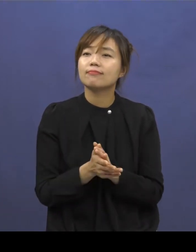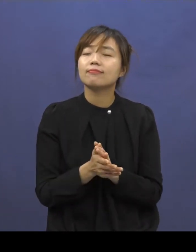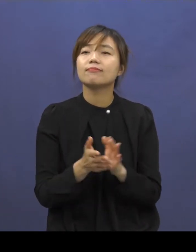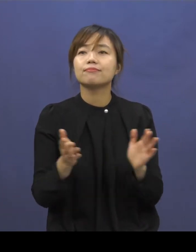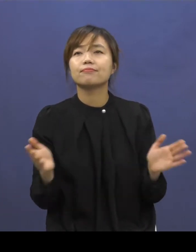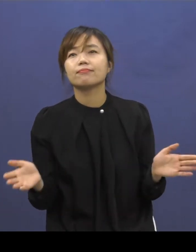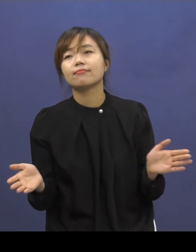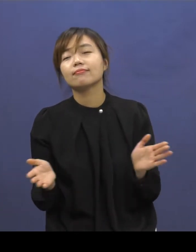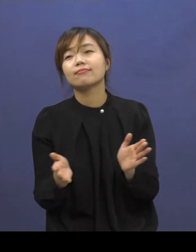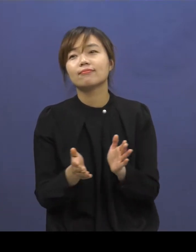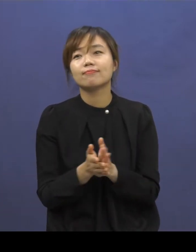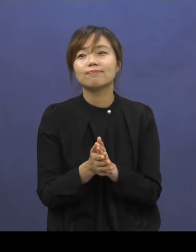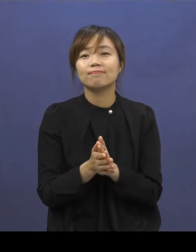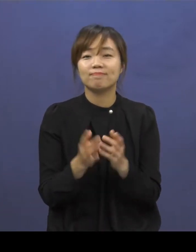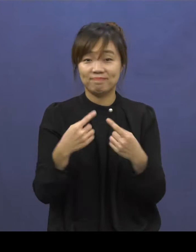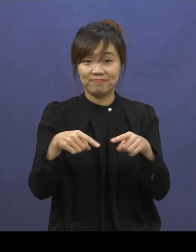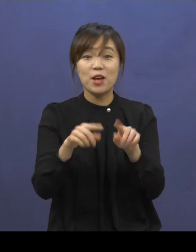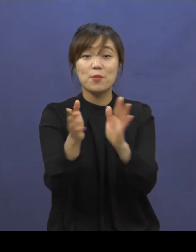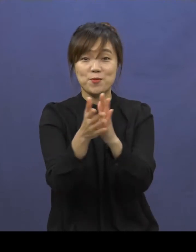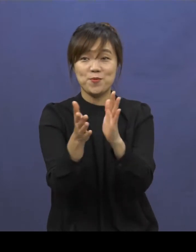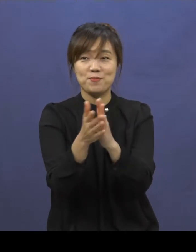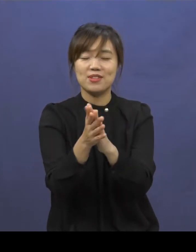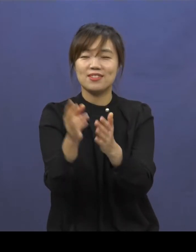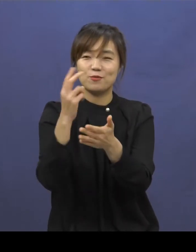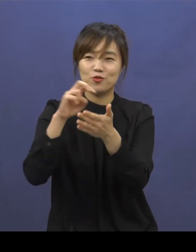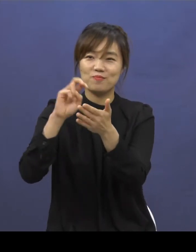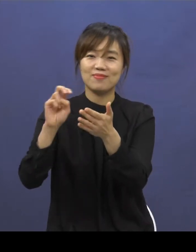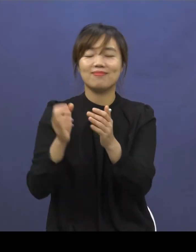다 함께 박수 치면서 힘차게 주님의 이름을 찬양합니다.